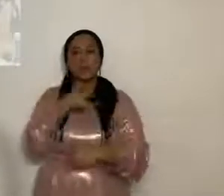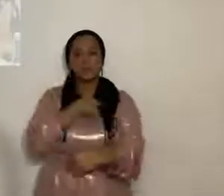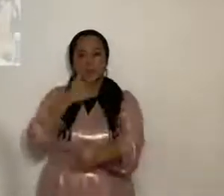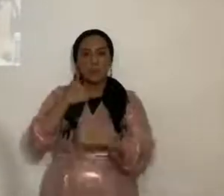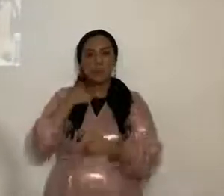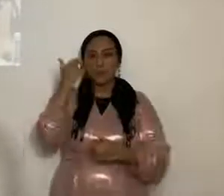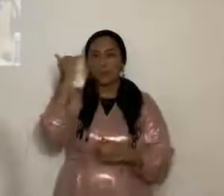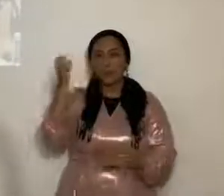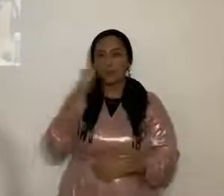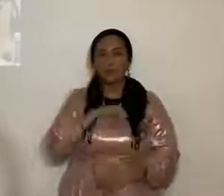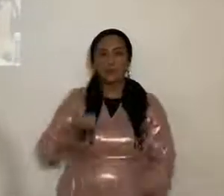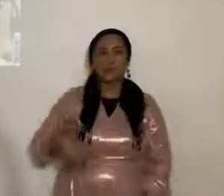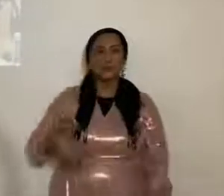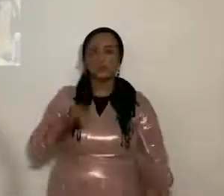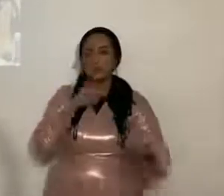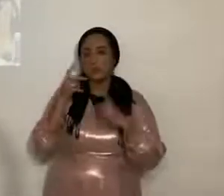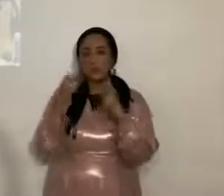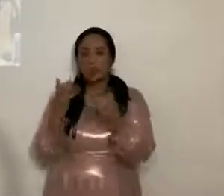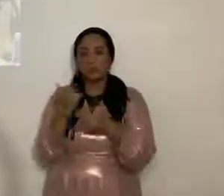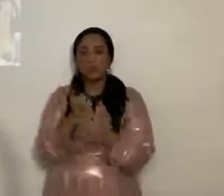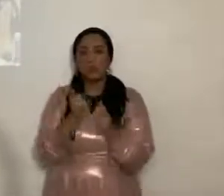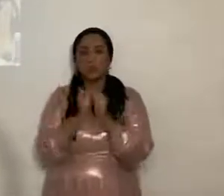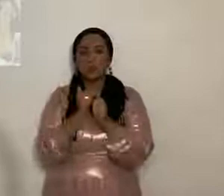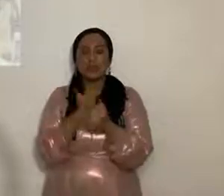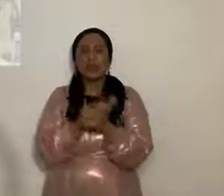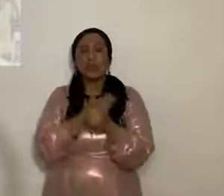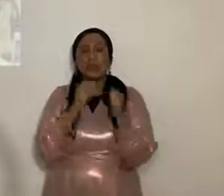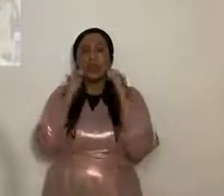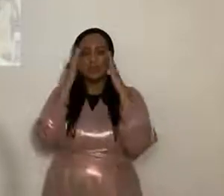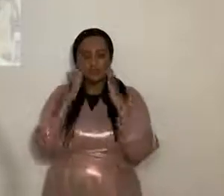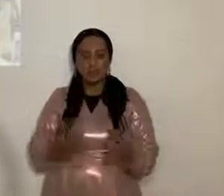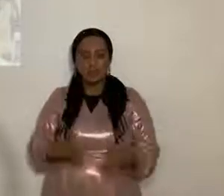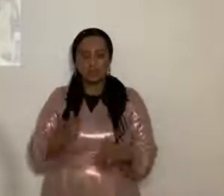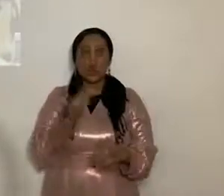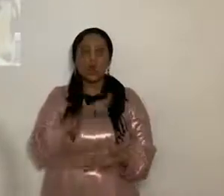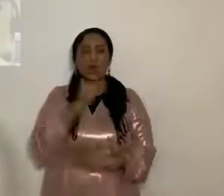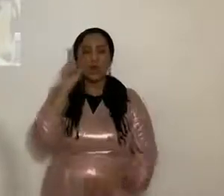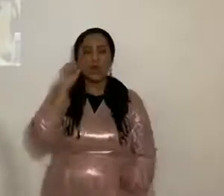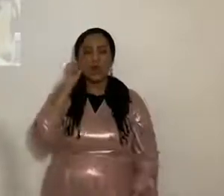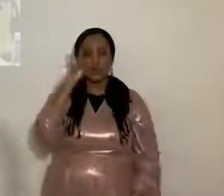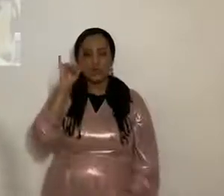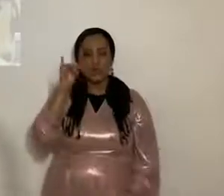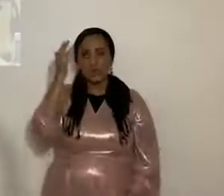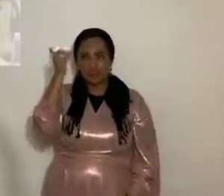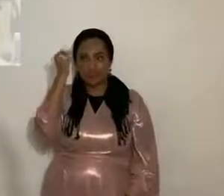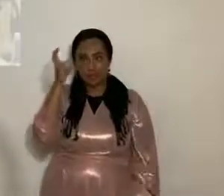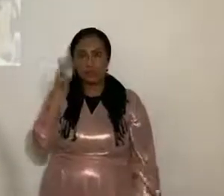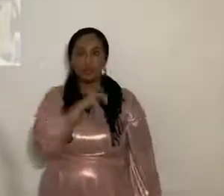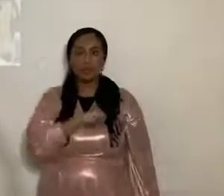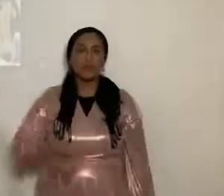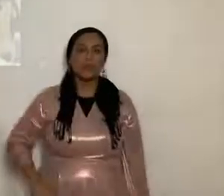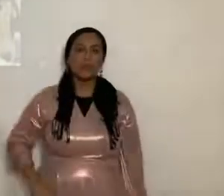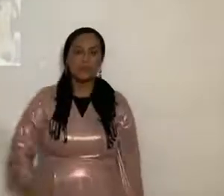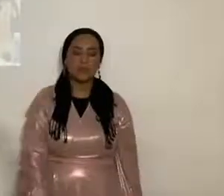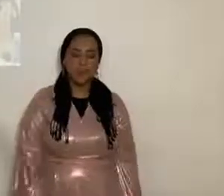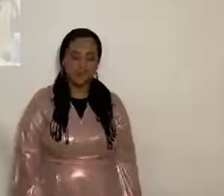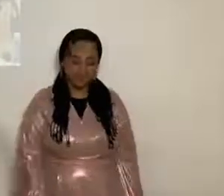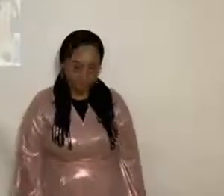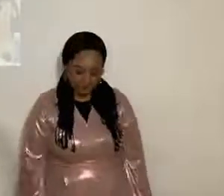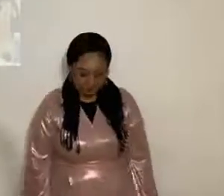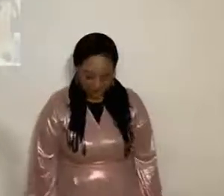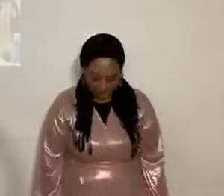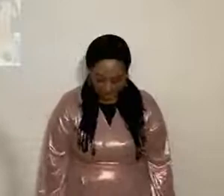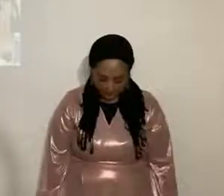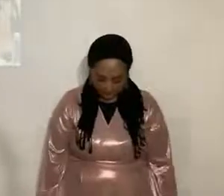Y porque así lo hicieron con nuestro maestro, nuestro rabí, Yahshua HaMashiach. Dije Rabí porque Él es nuestro maestro,